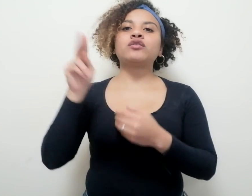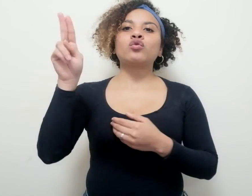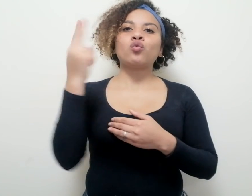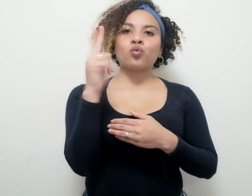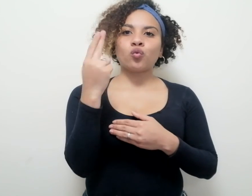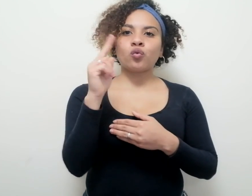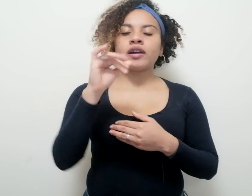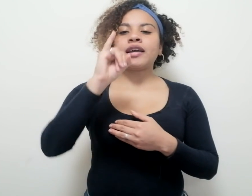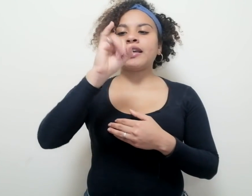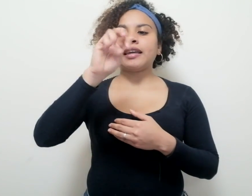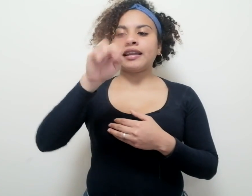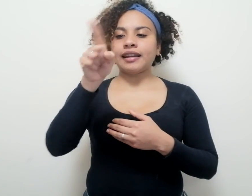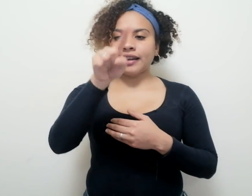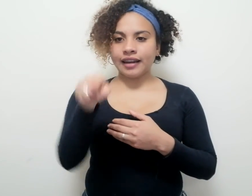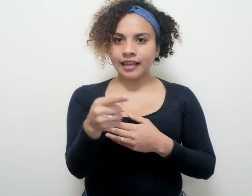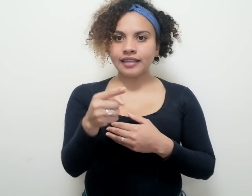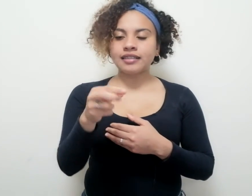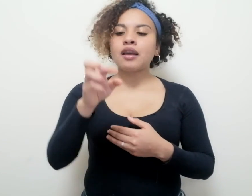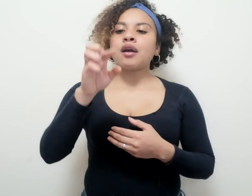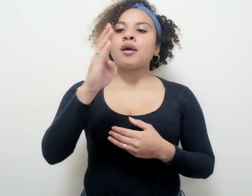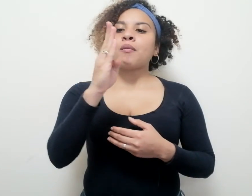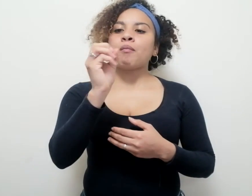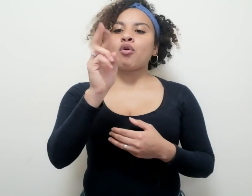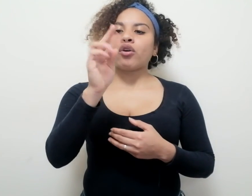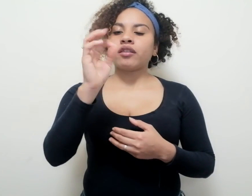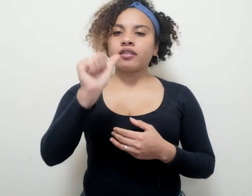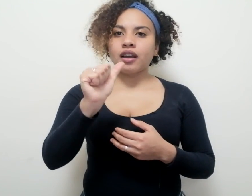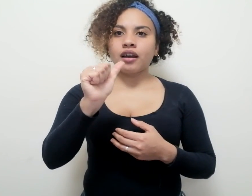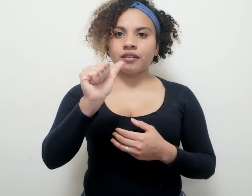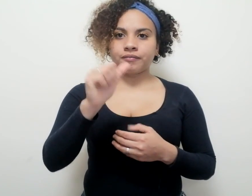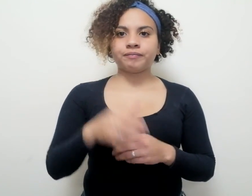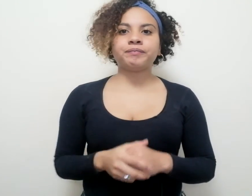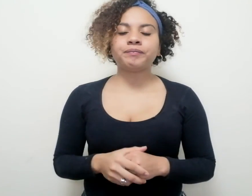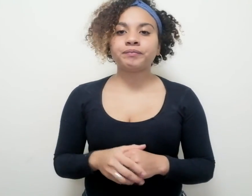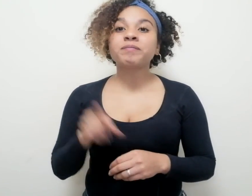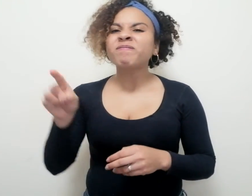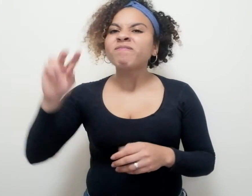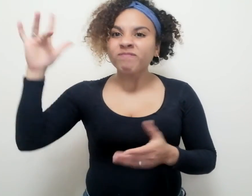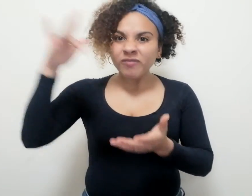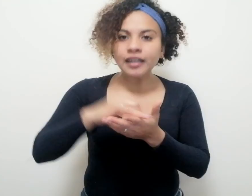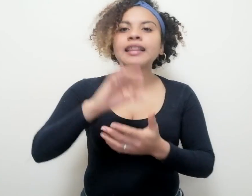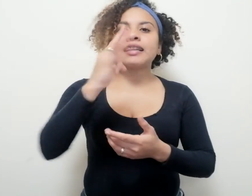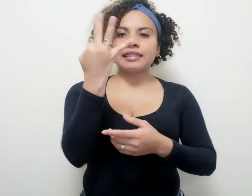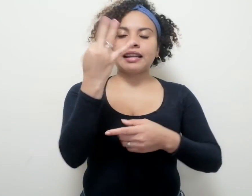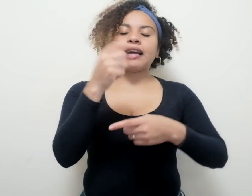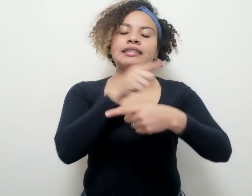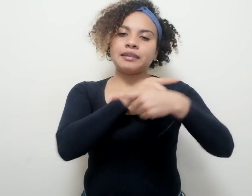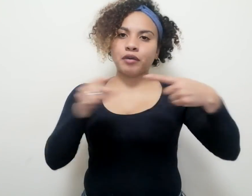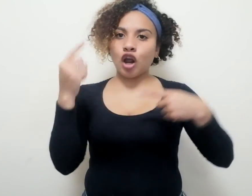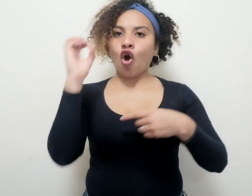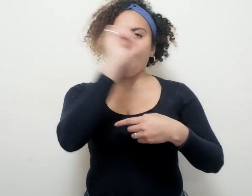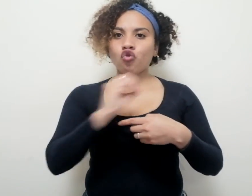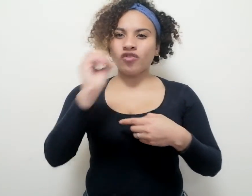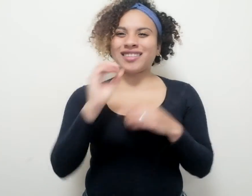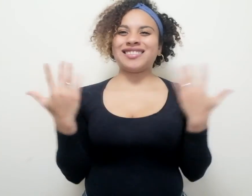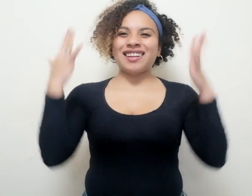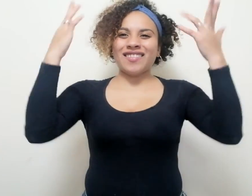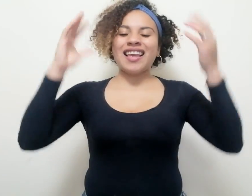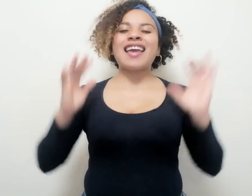Inés Bortajaray. Vino en la tercera semana de octubre, durante la celebración de los eventos